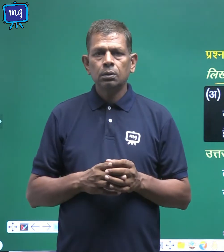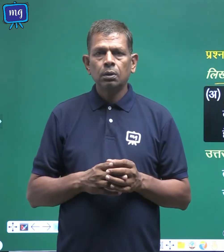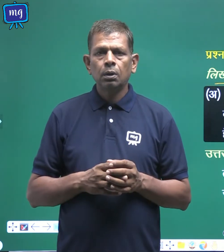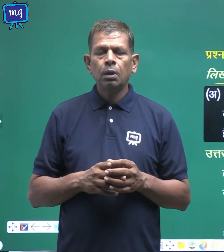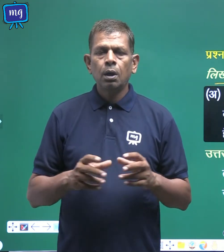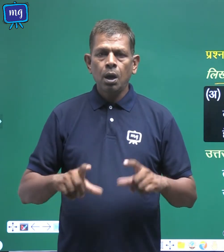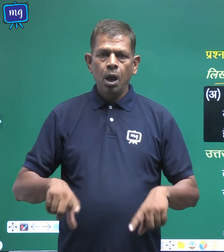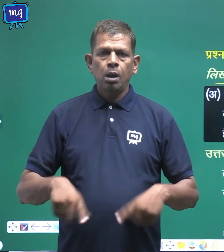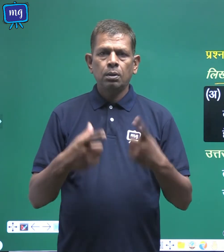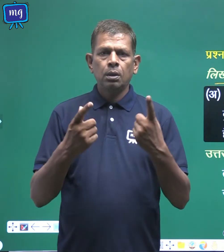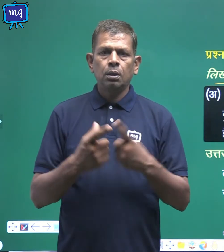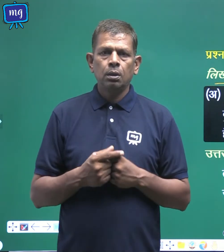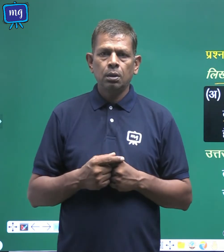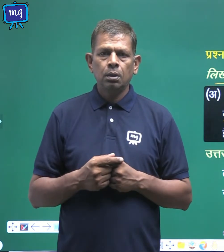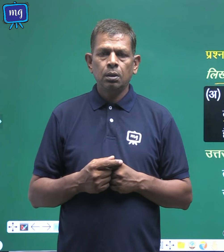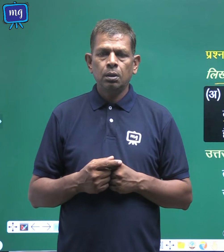पादप के